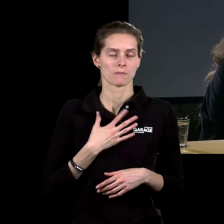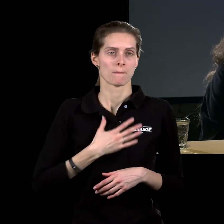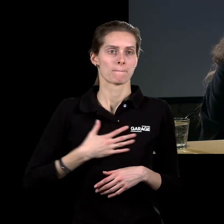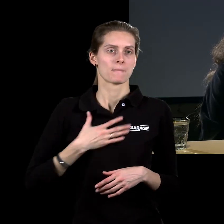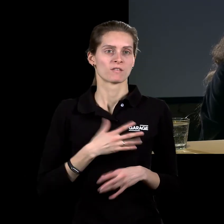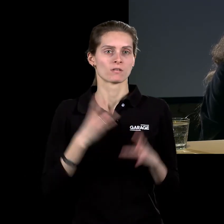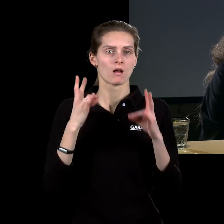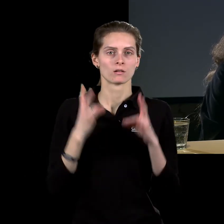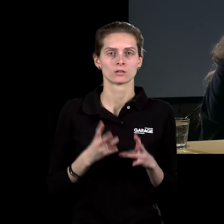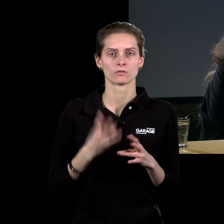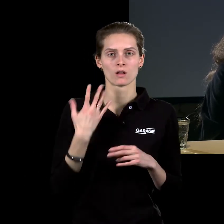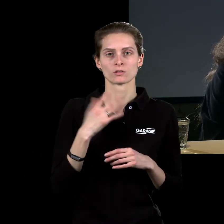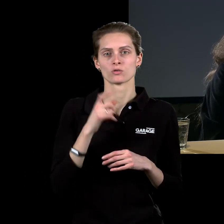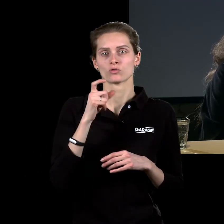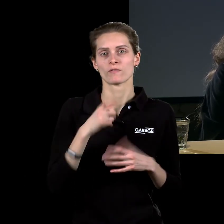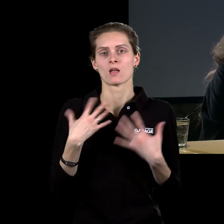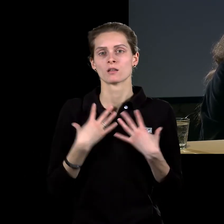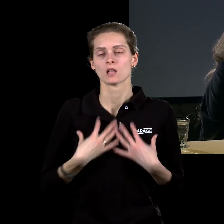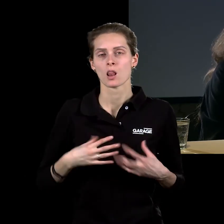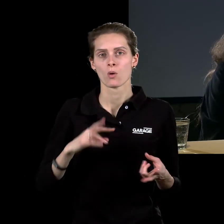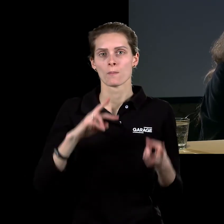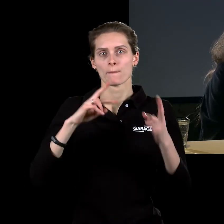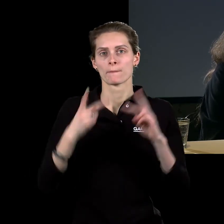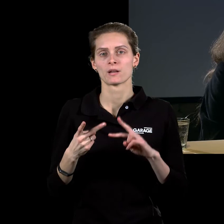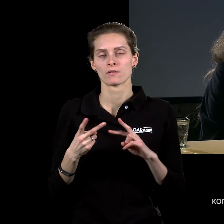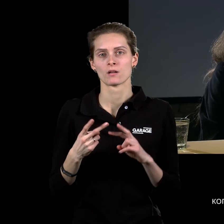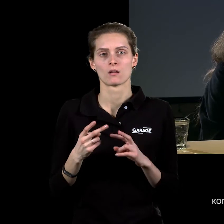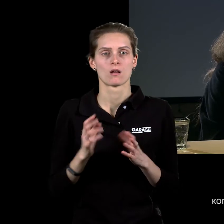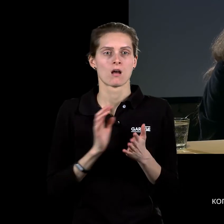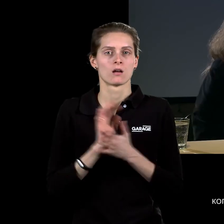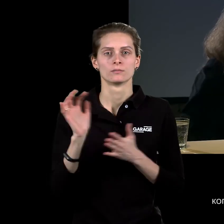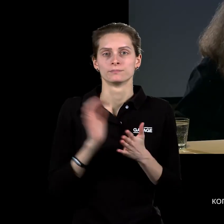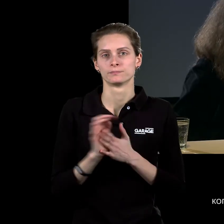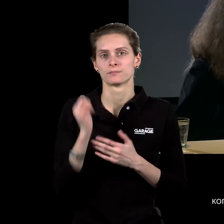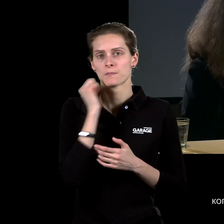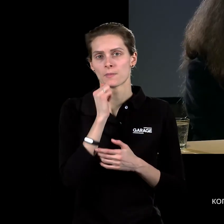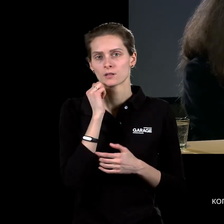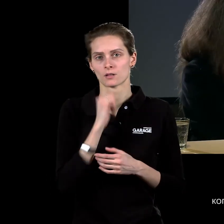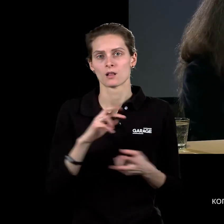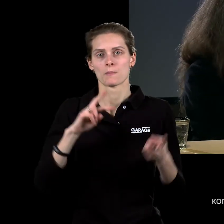которую человеческие тела превратила в расходный материал, превратила вот именно